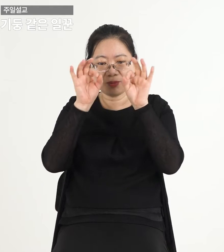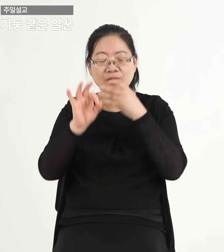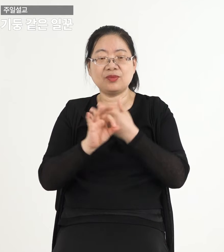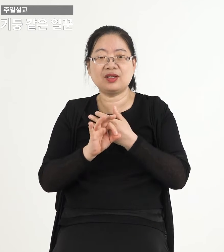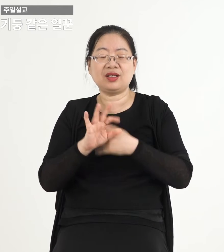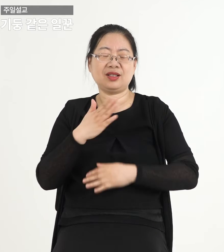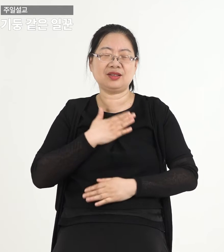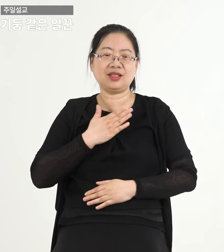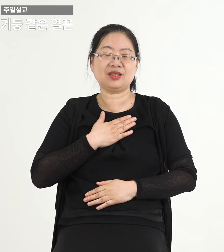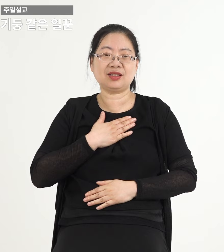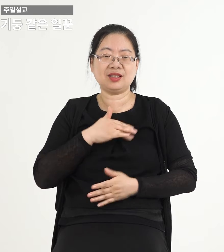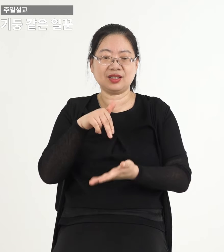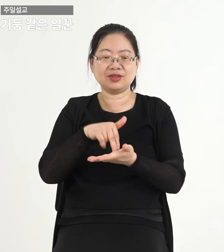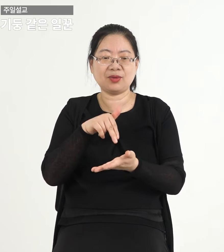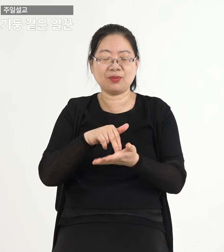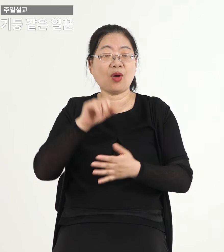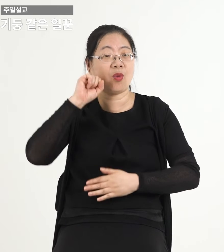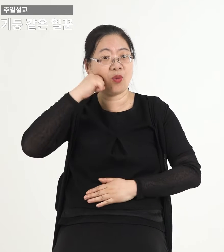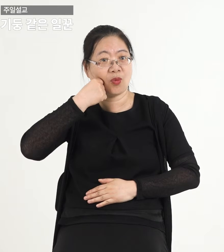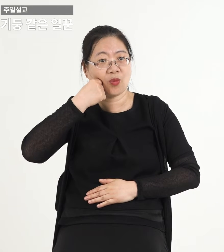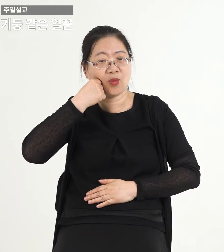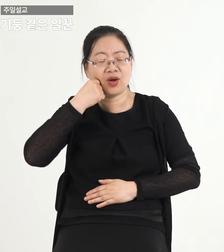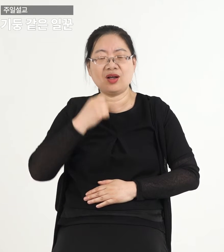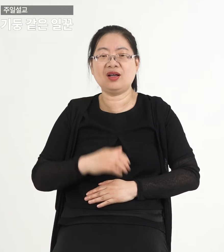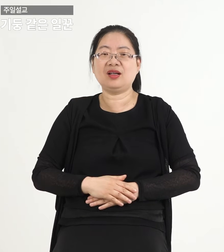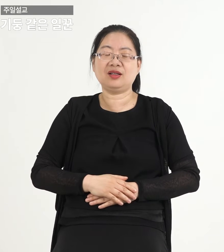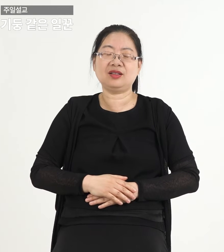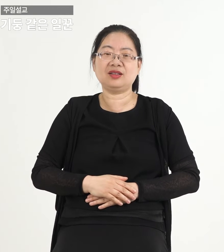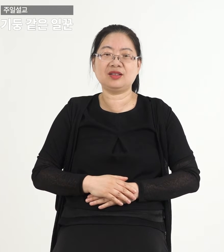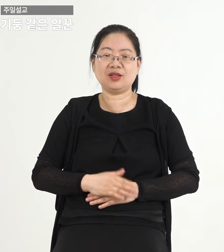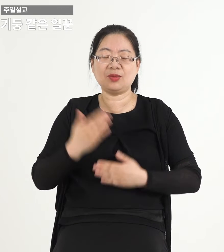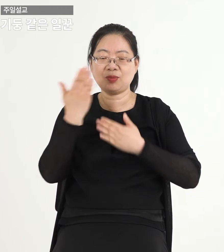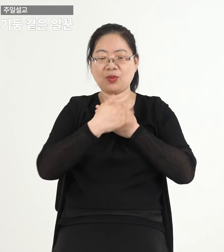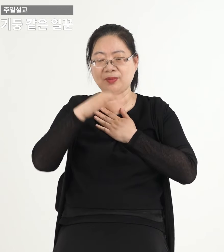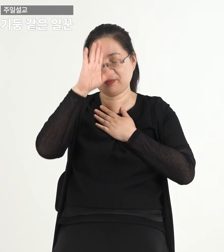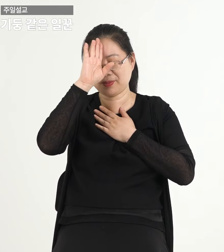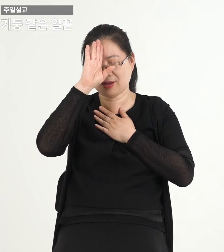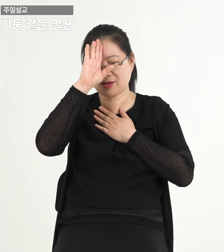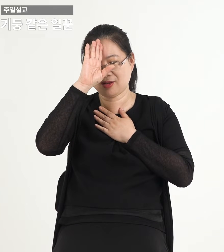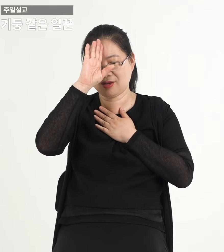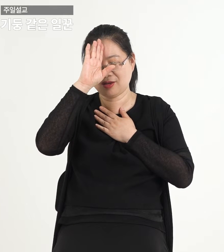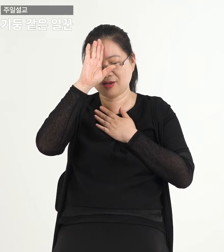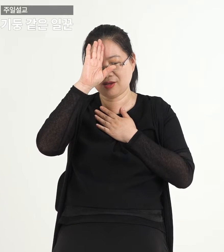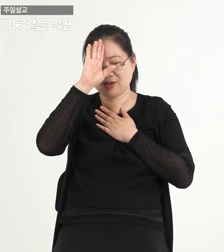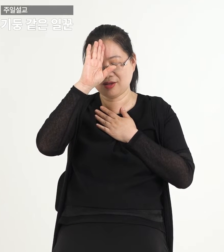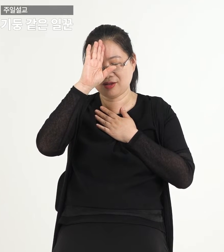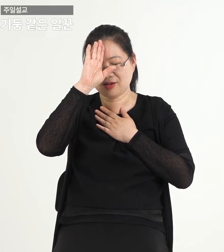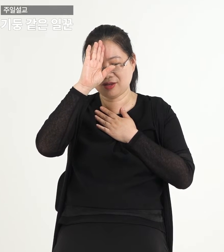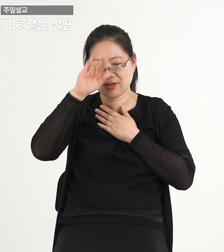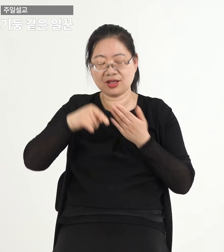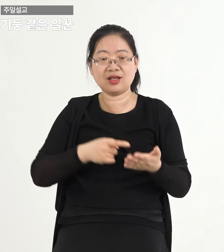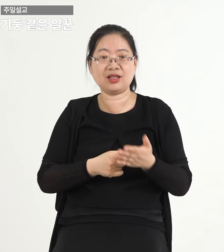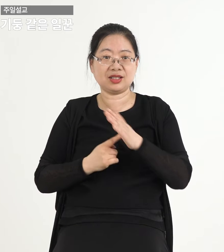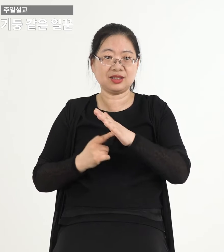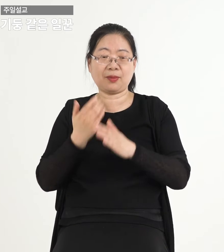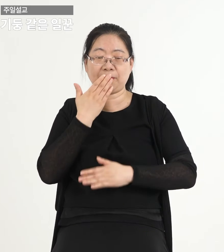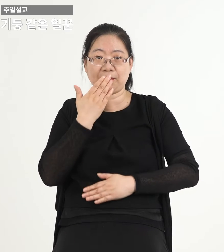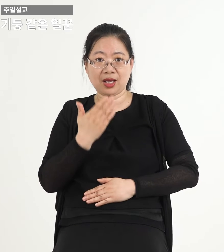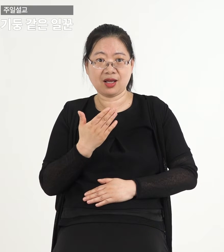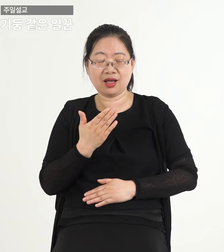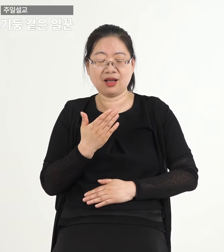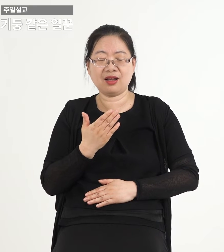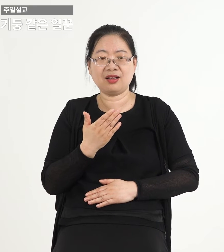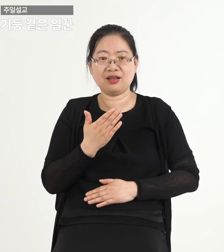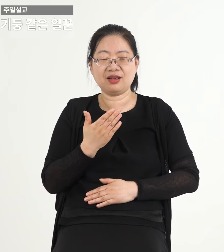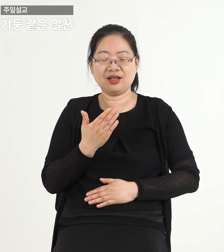내가 형편이 안 될 수도 있고 몸이 병들어서 의지가 떨어질 수도 있고